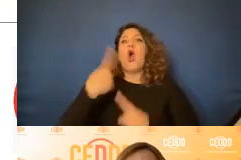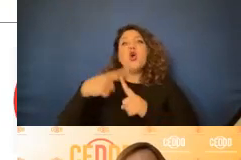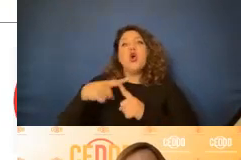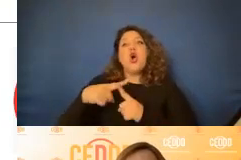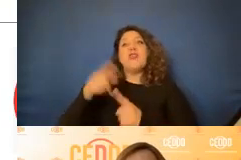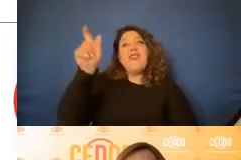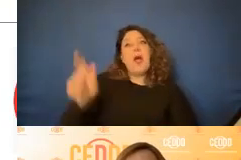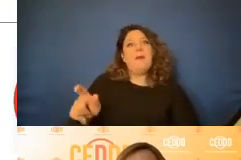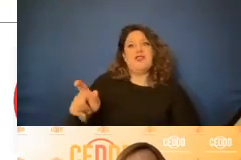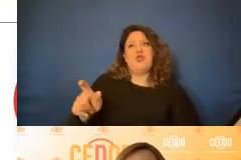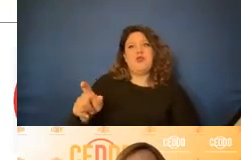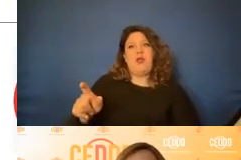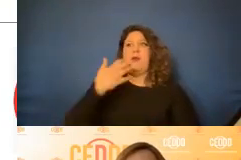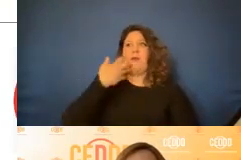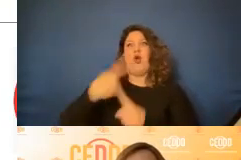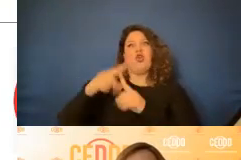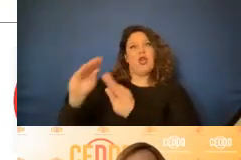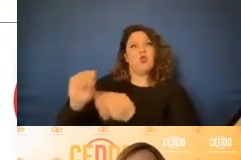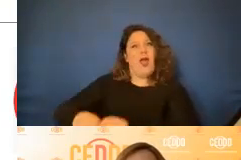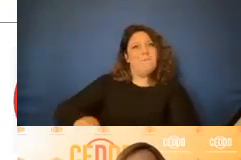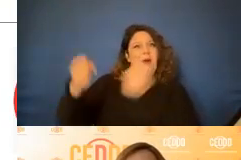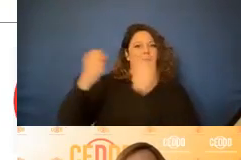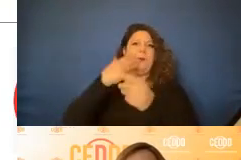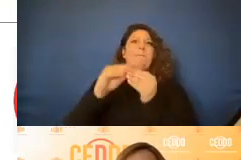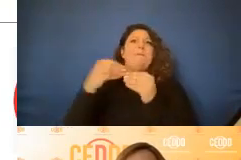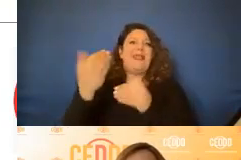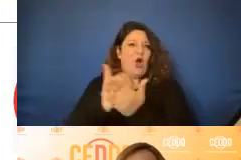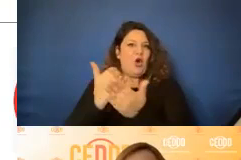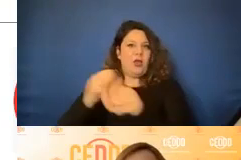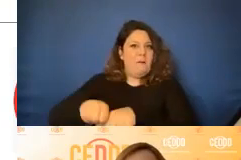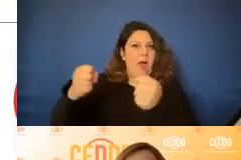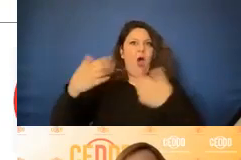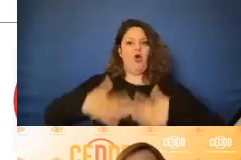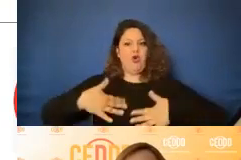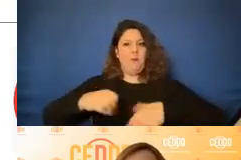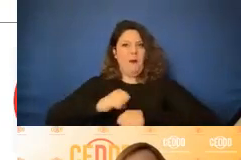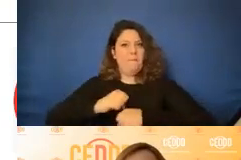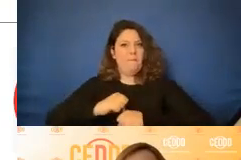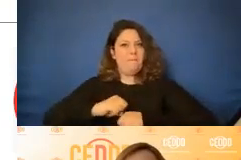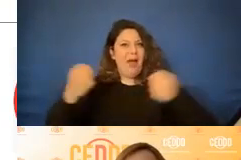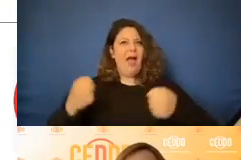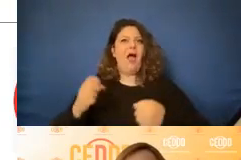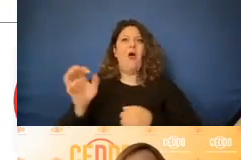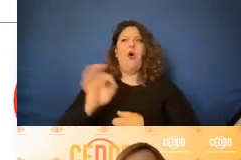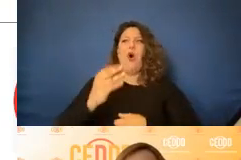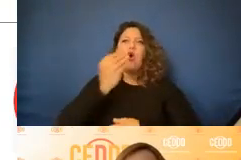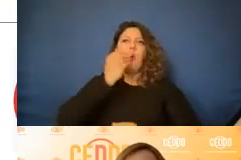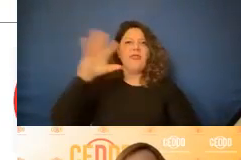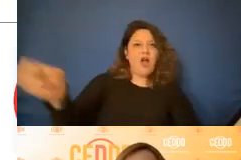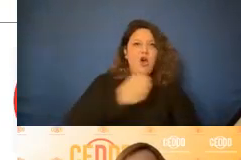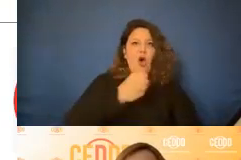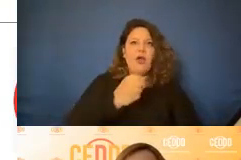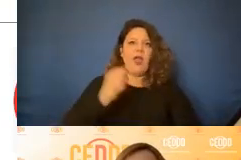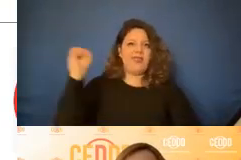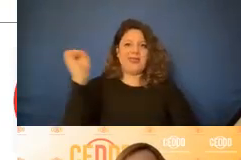rompiéndole cosas como material escolar, ropa, cogiéndole la comida,